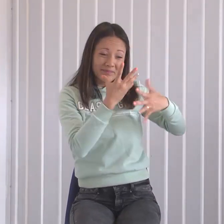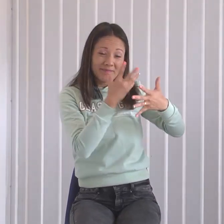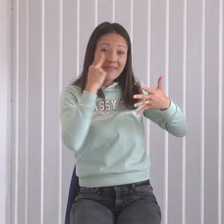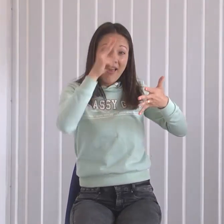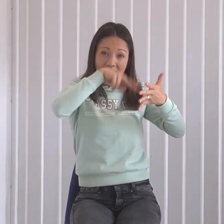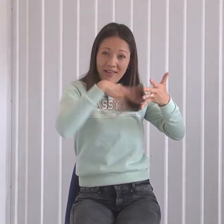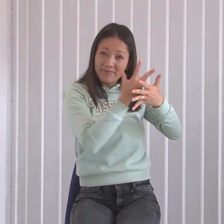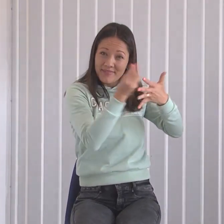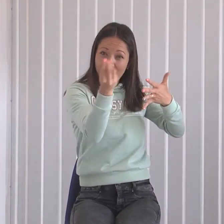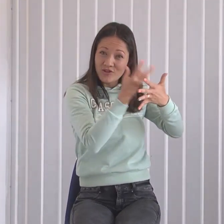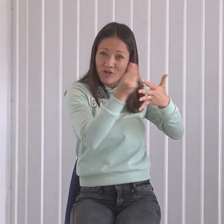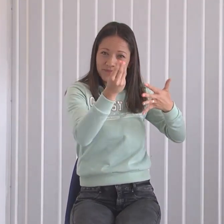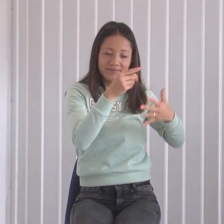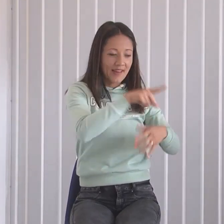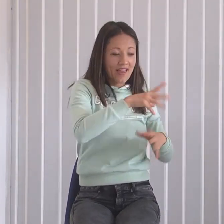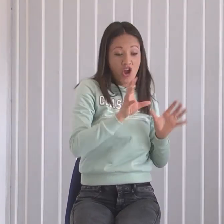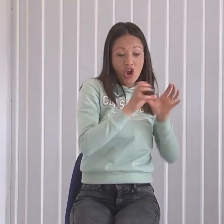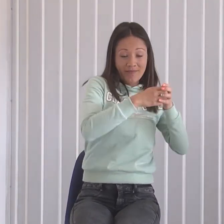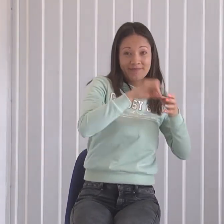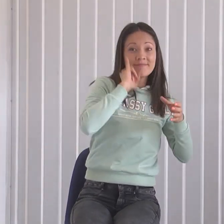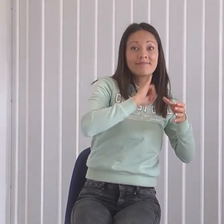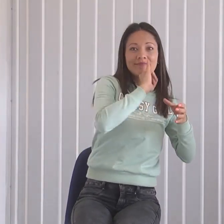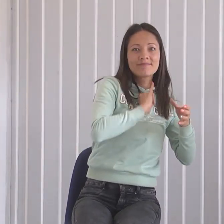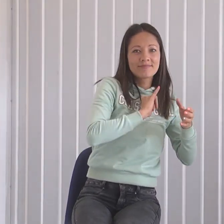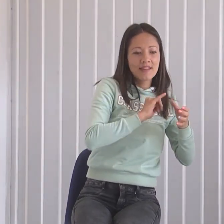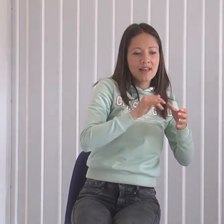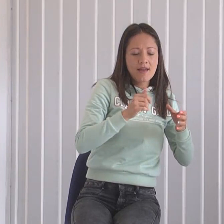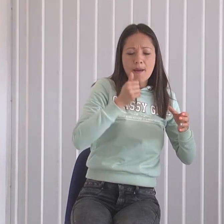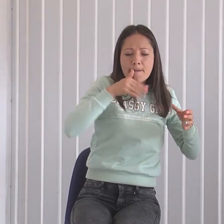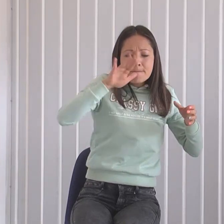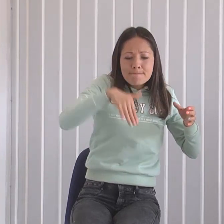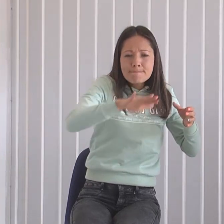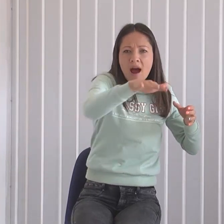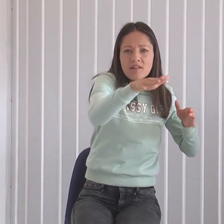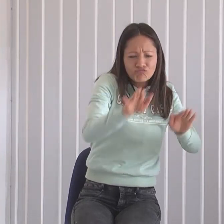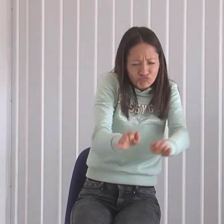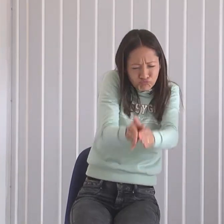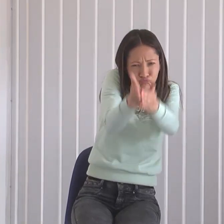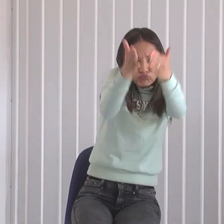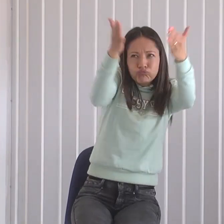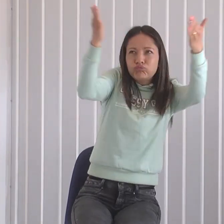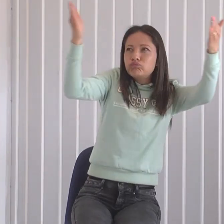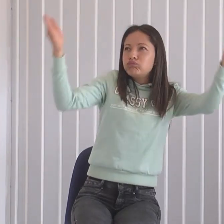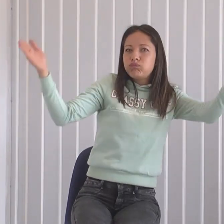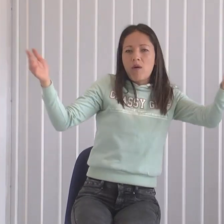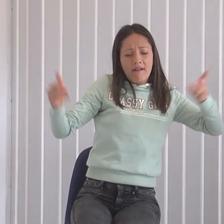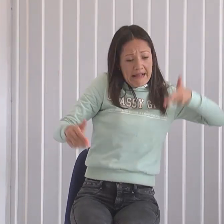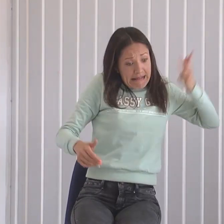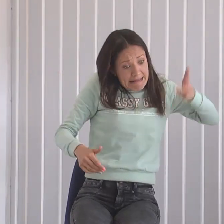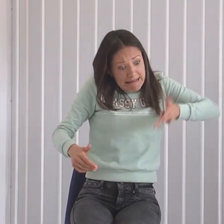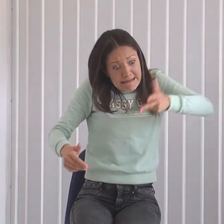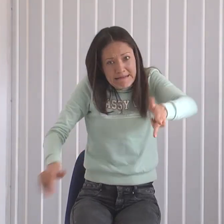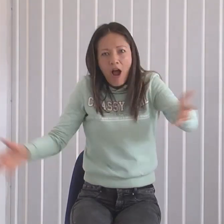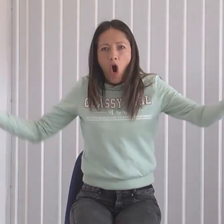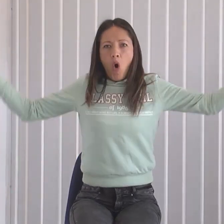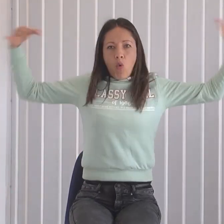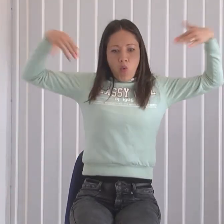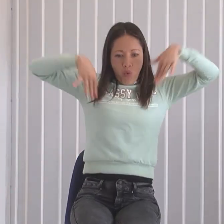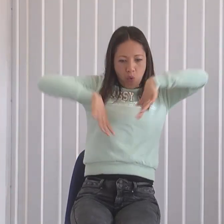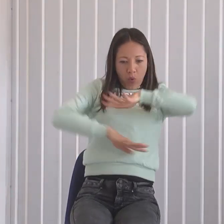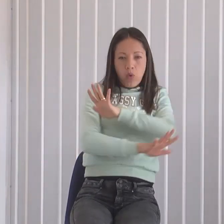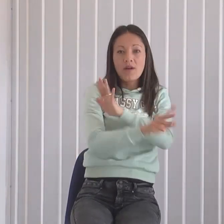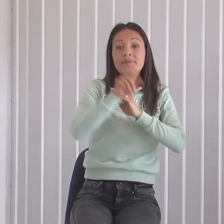salieron de Egipto y cruzaron el mar, al otro lado del mar, ¿sabe qué muestran? Muestran a María con todo el pueblo, con